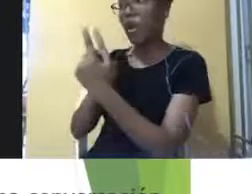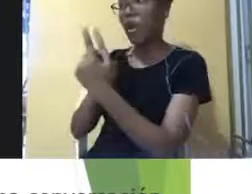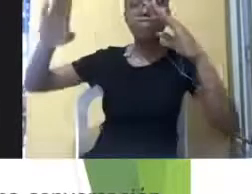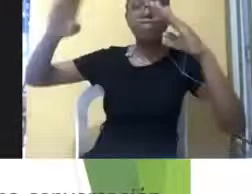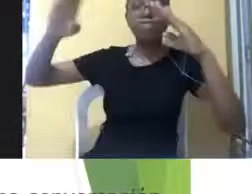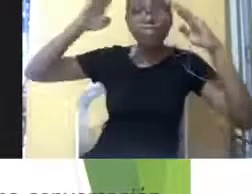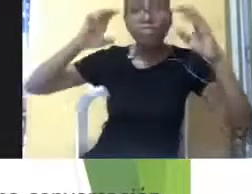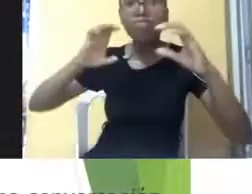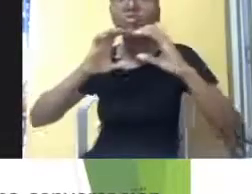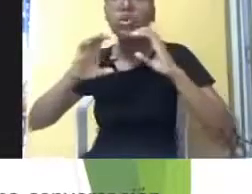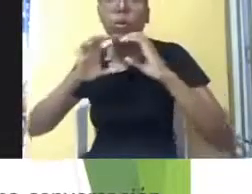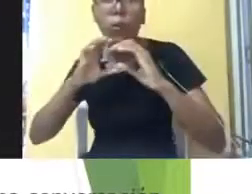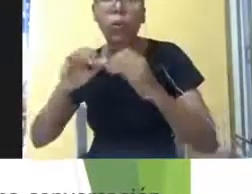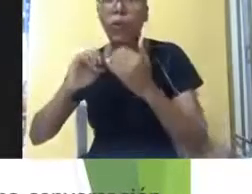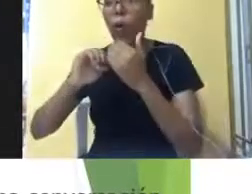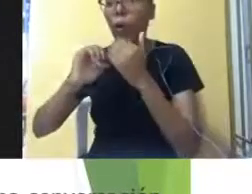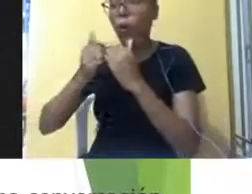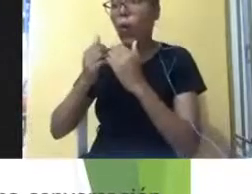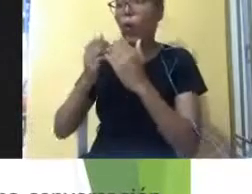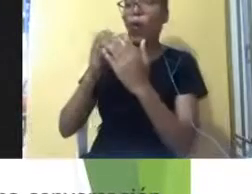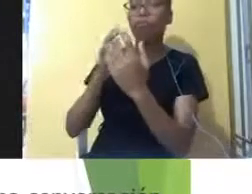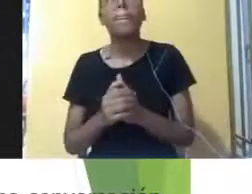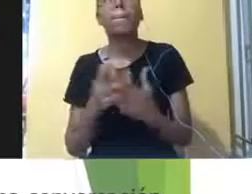negociar ambiente para la conversación manual.